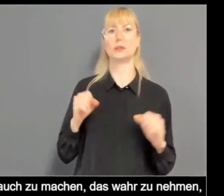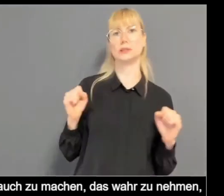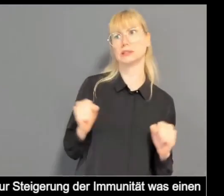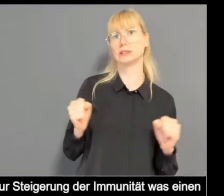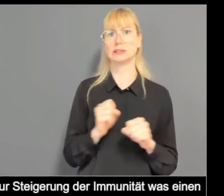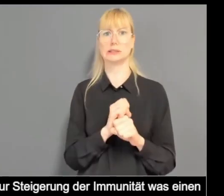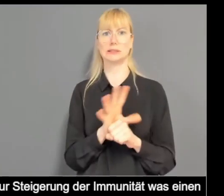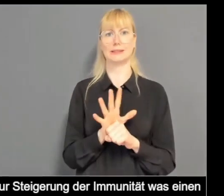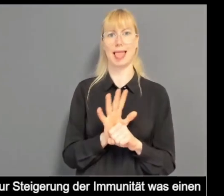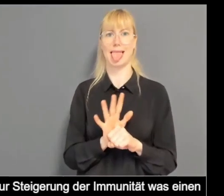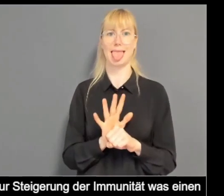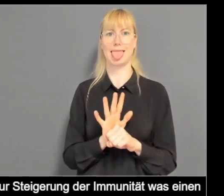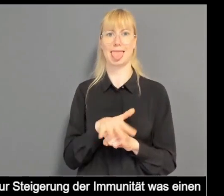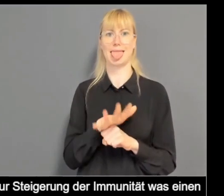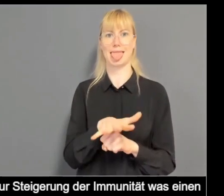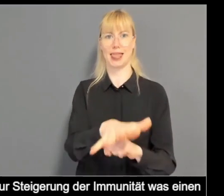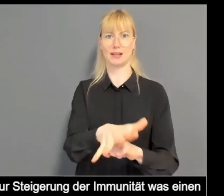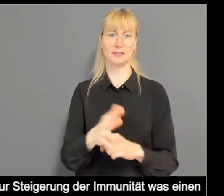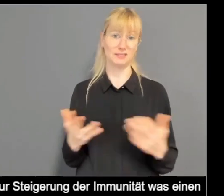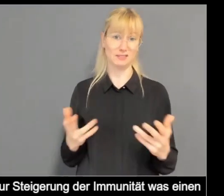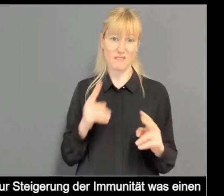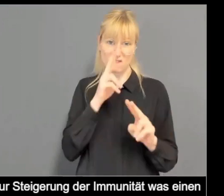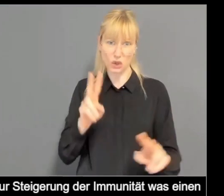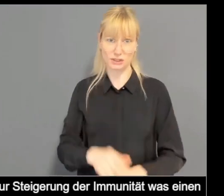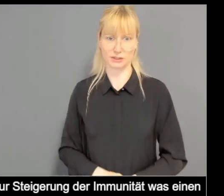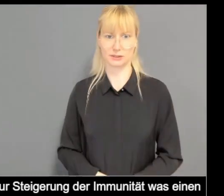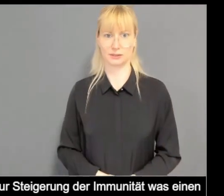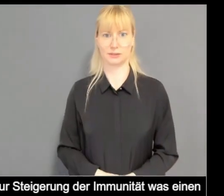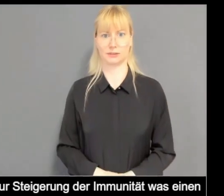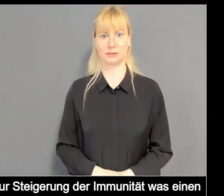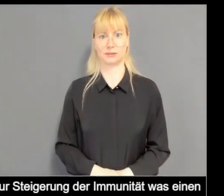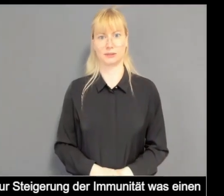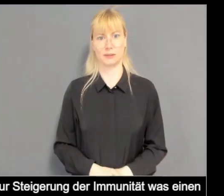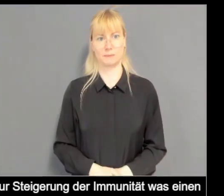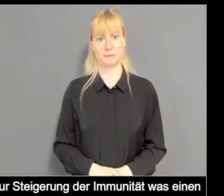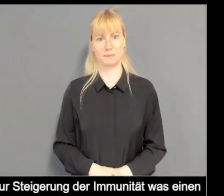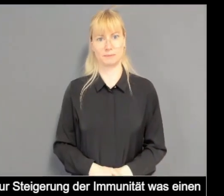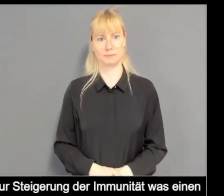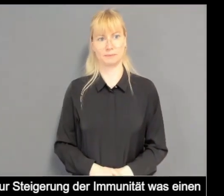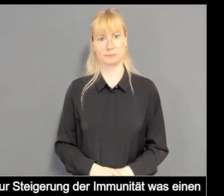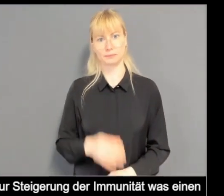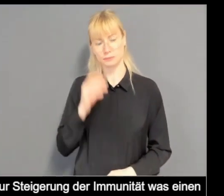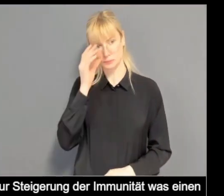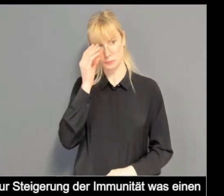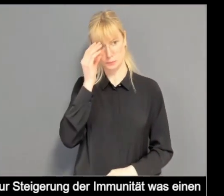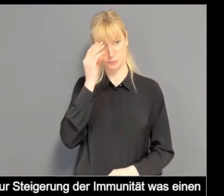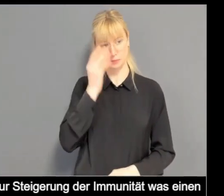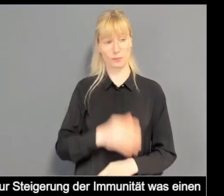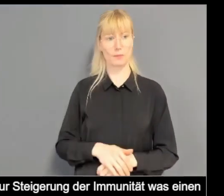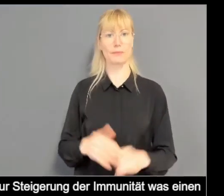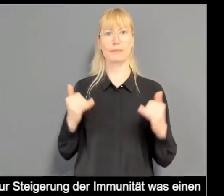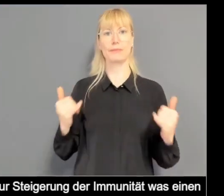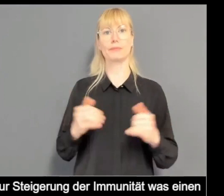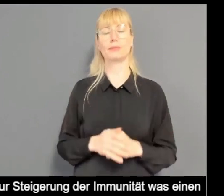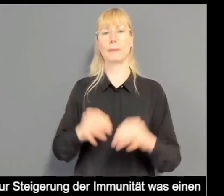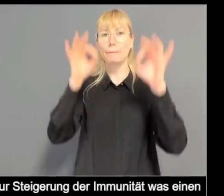große Probleme hineinlaufen. Und dazu kann einfach nur jeder selber beitragen, indem er sich impfen lässt. Vielen Dank. Vielen